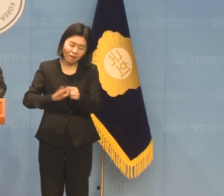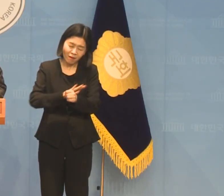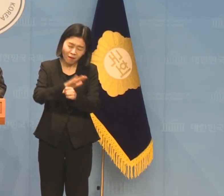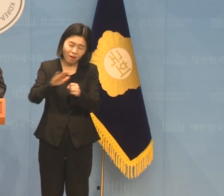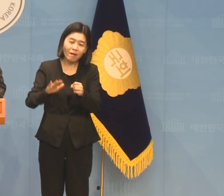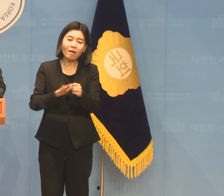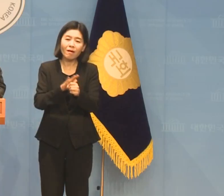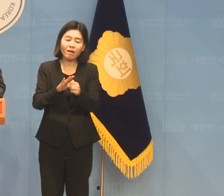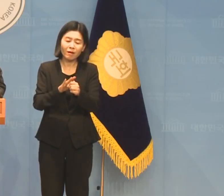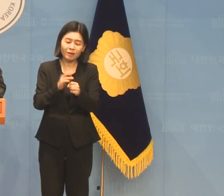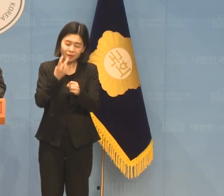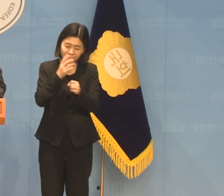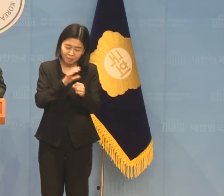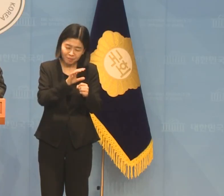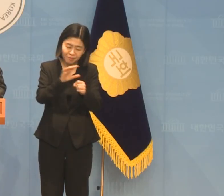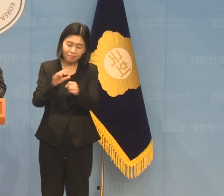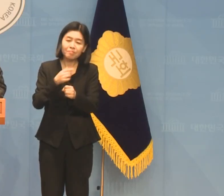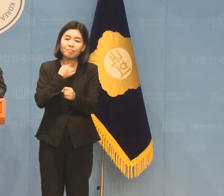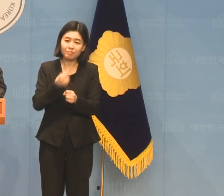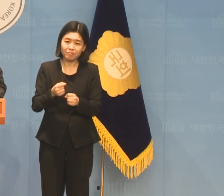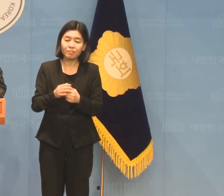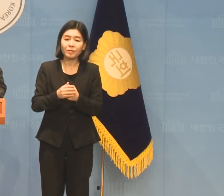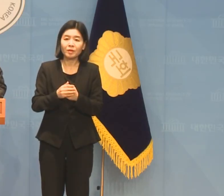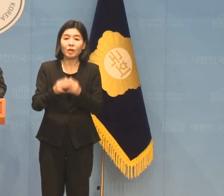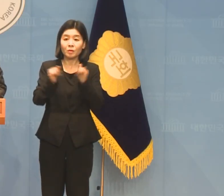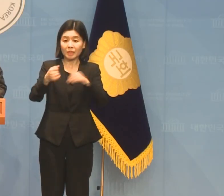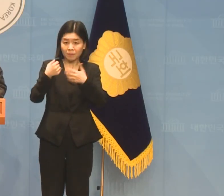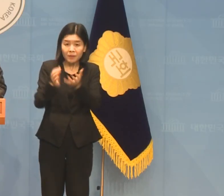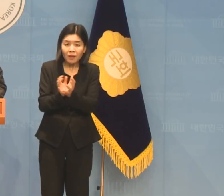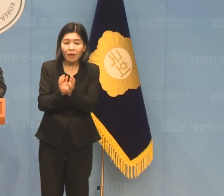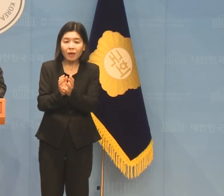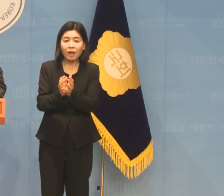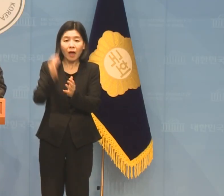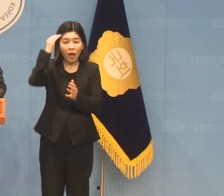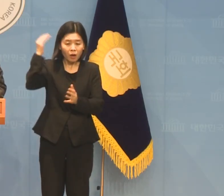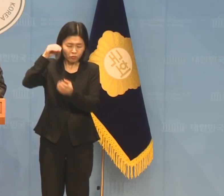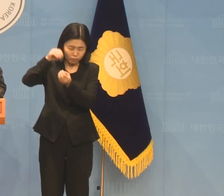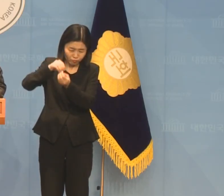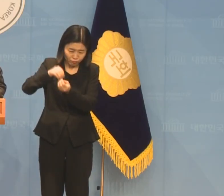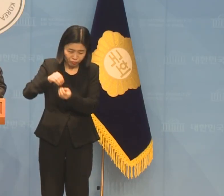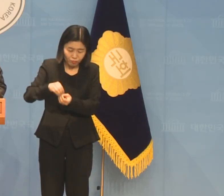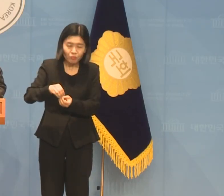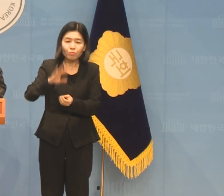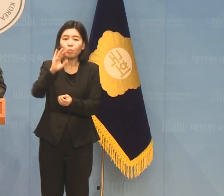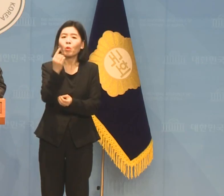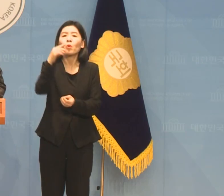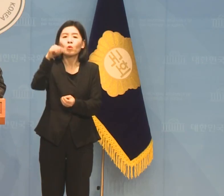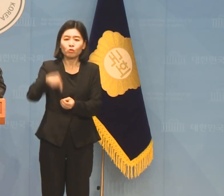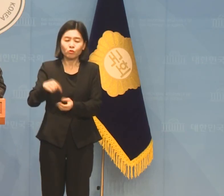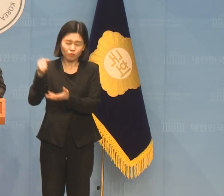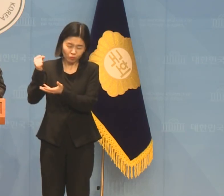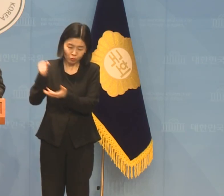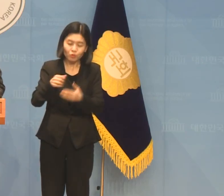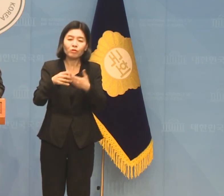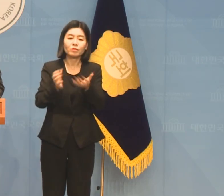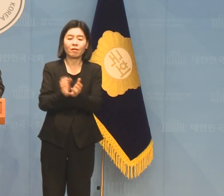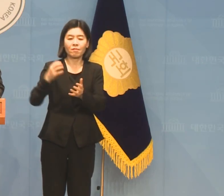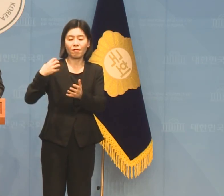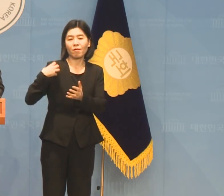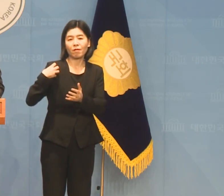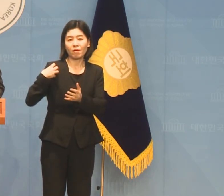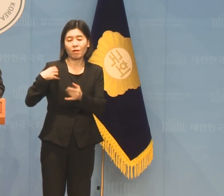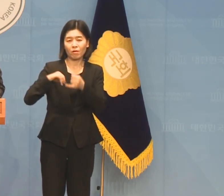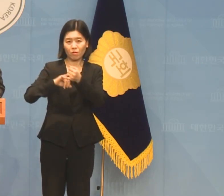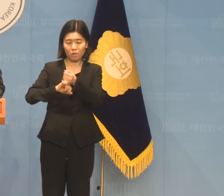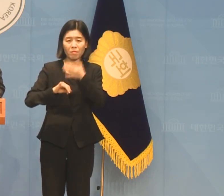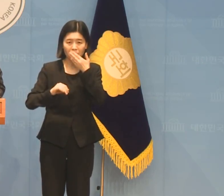국민의힘이 대한민국의 정통 보수 정당으로 역할해야 할 사명이 있고 또 할 수 있을 것이라 믿었기 때문입니다.